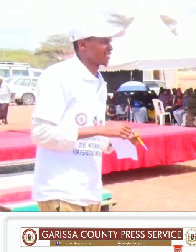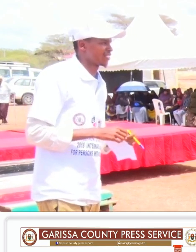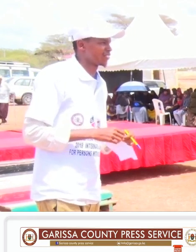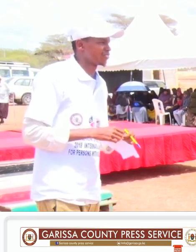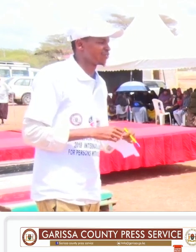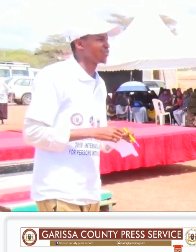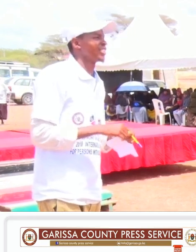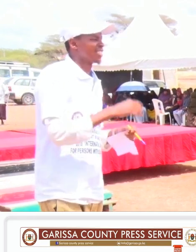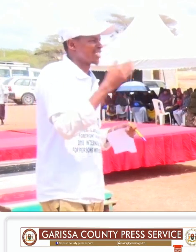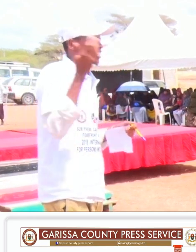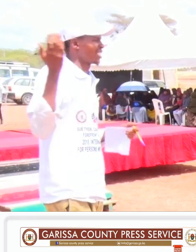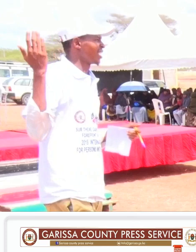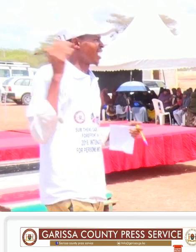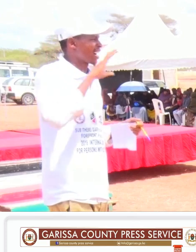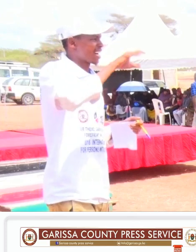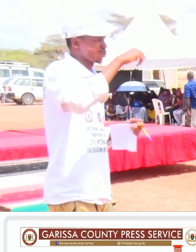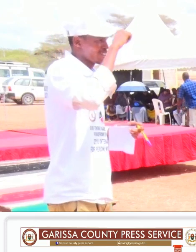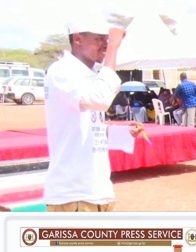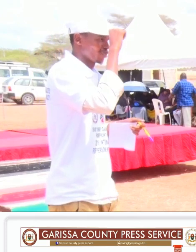Disability Day.